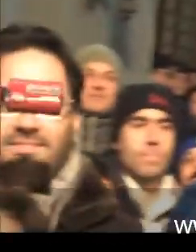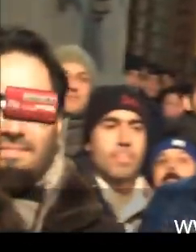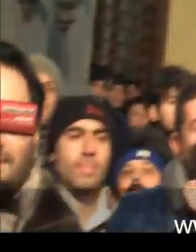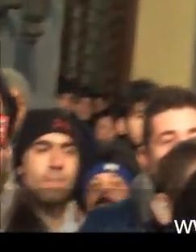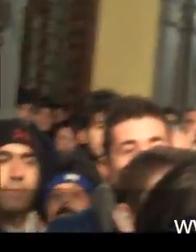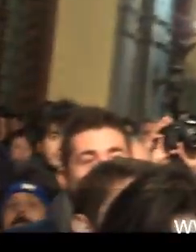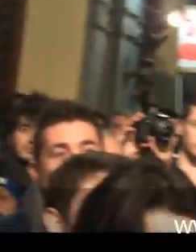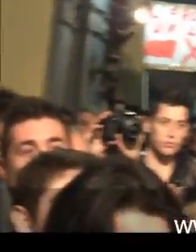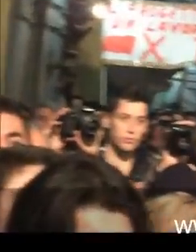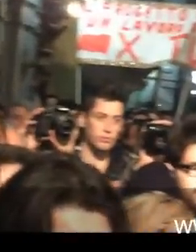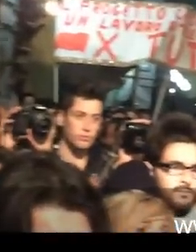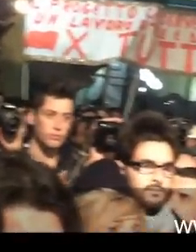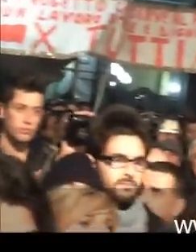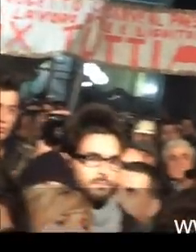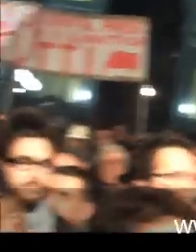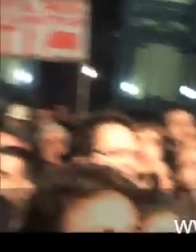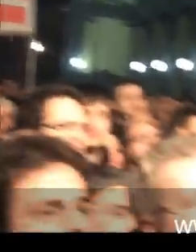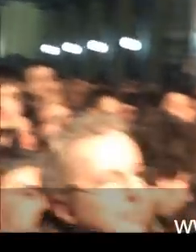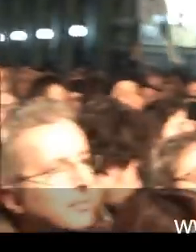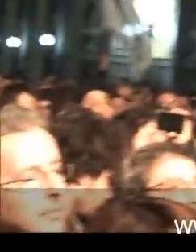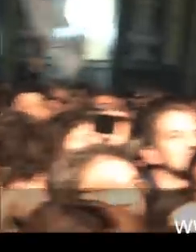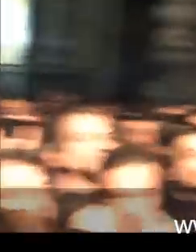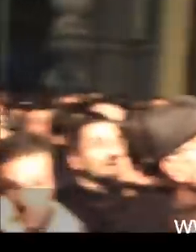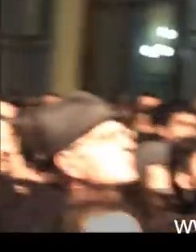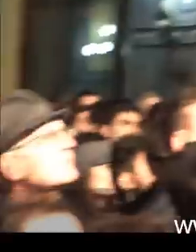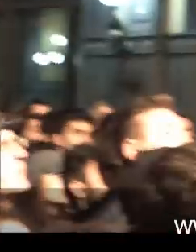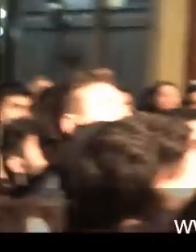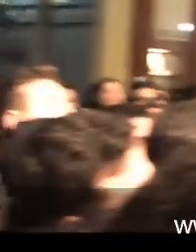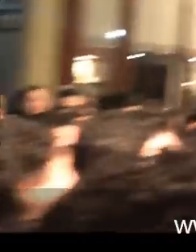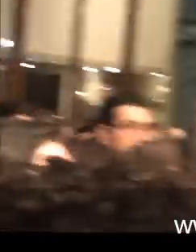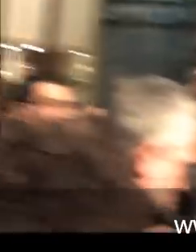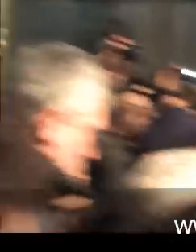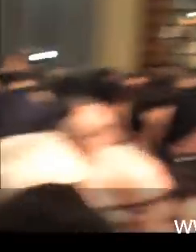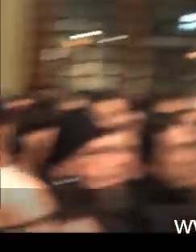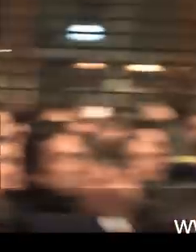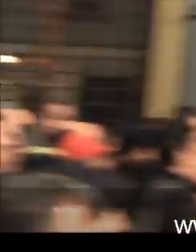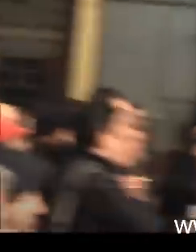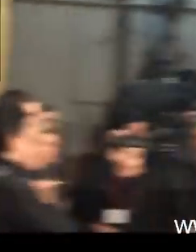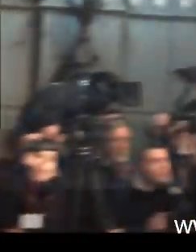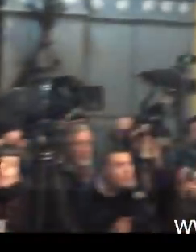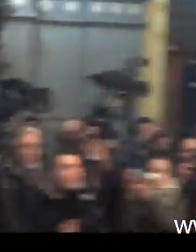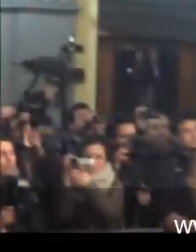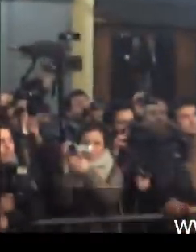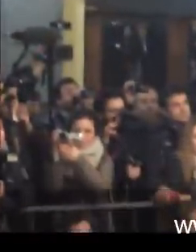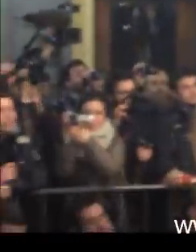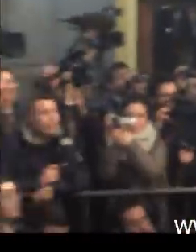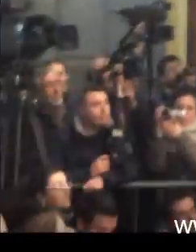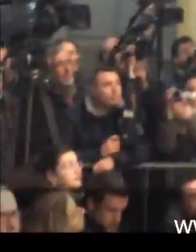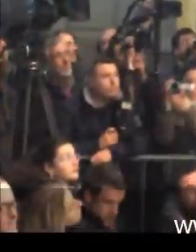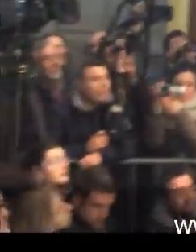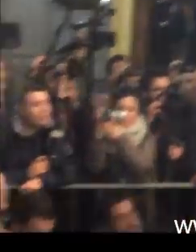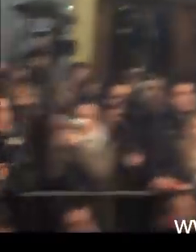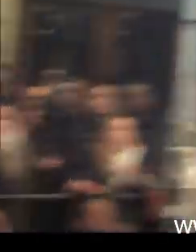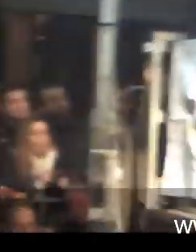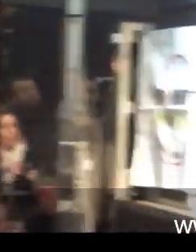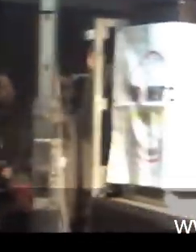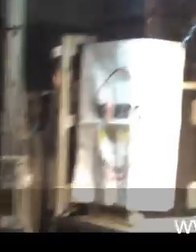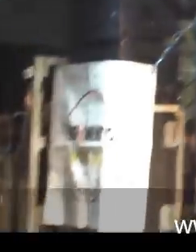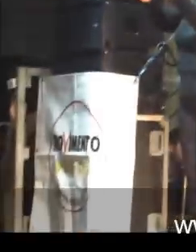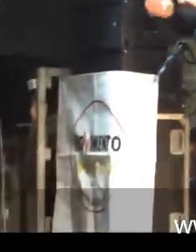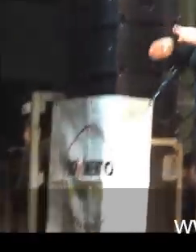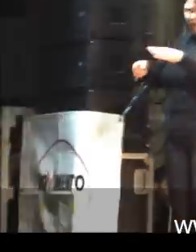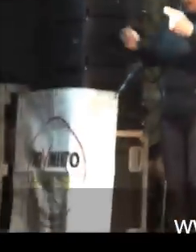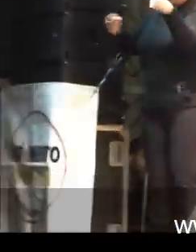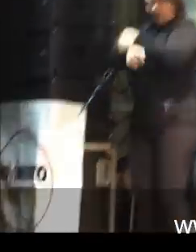un'esperienza di fare questi film straordinari, vanno ad aprire in Turchia, vanno ad aprire in Slovenia, e noi dovremo comprare i film Fiat